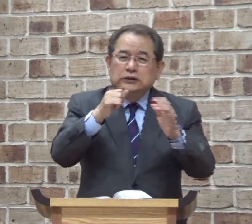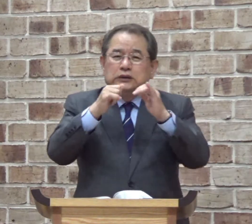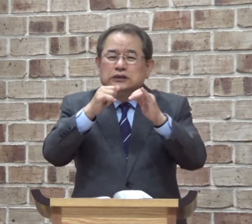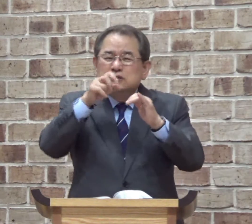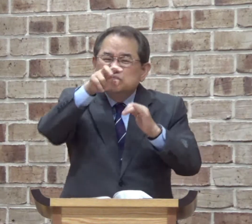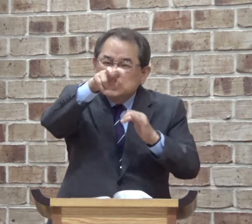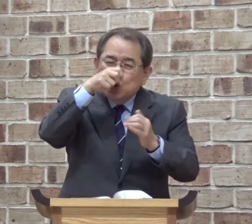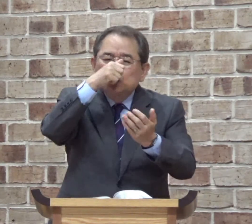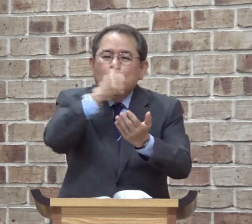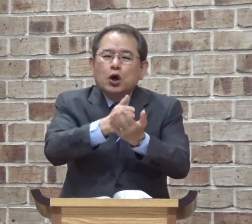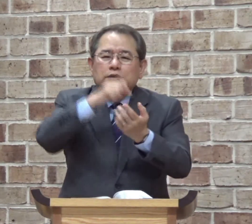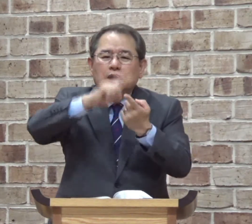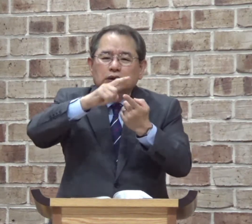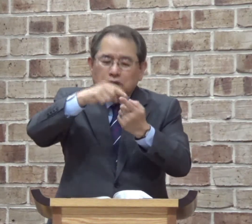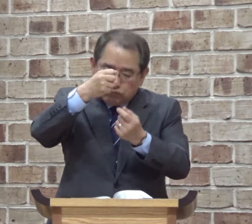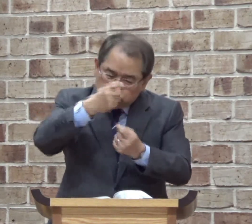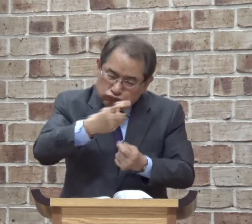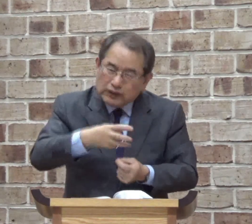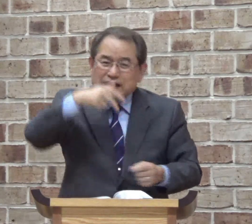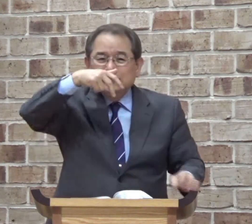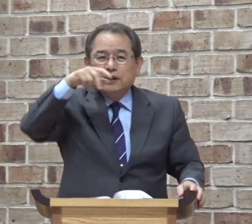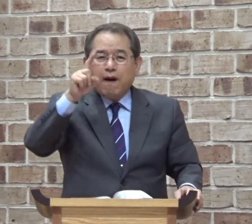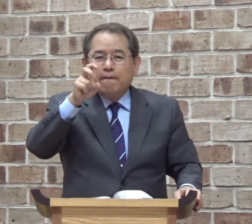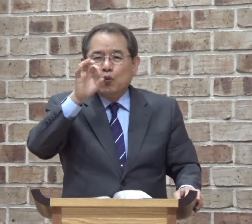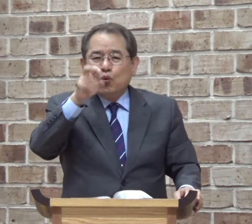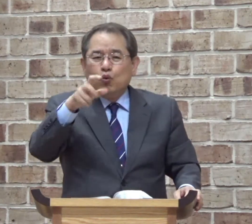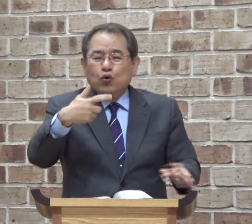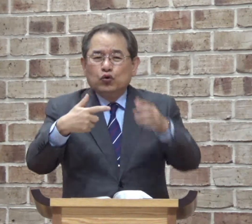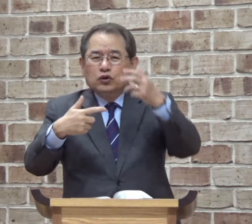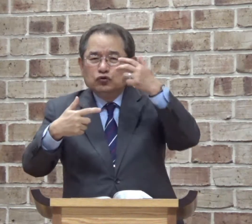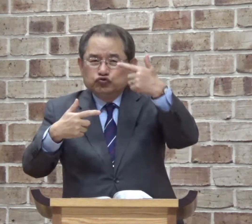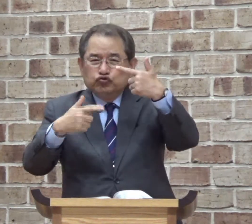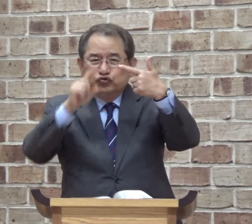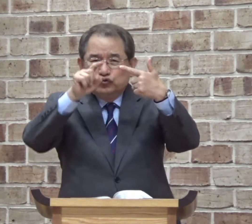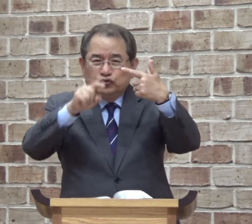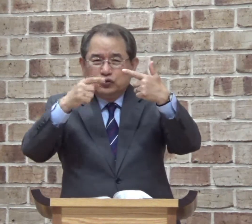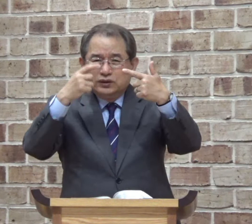하나님이 미워하시는 죄악은 교만한 눈, 거짓된 혀,